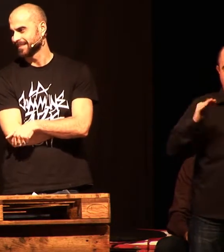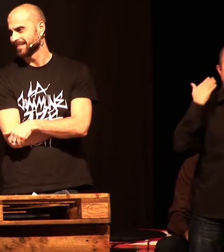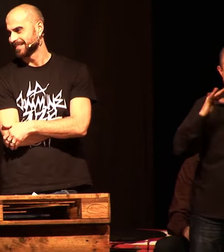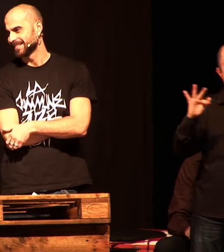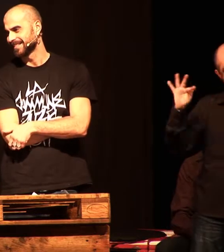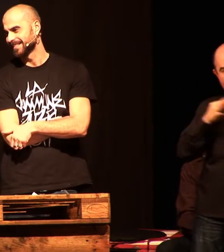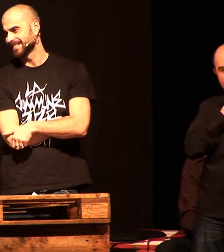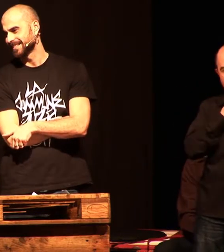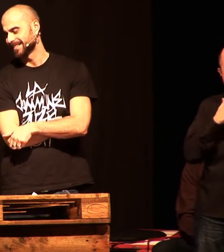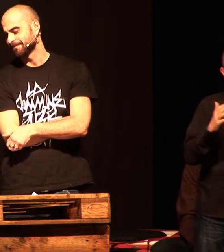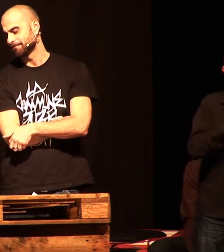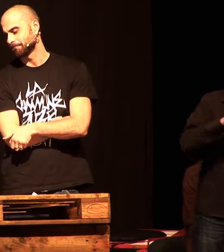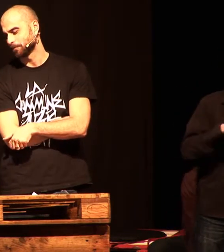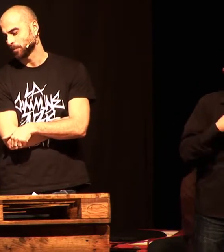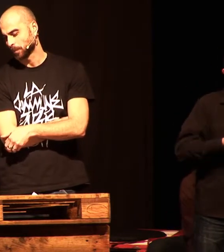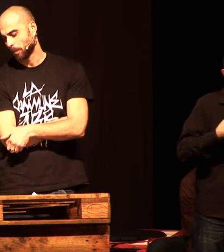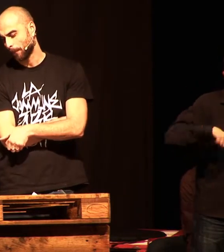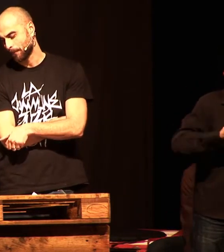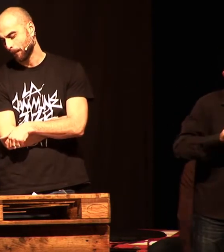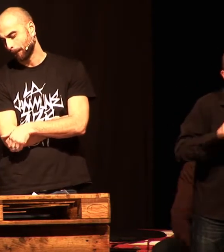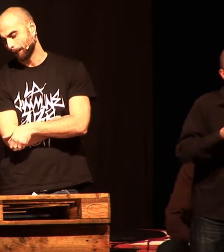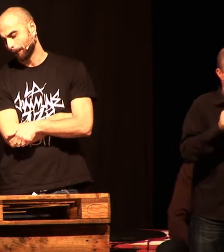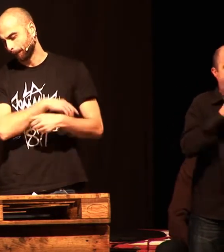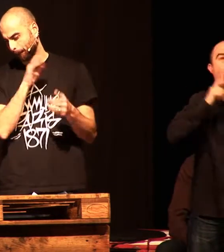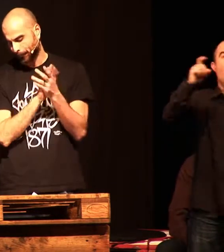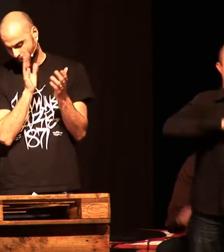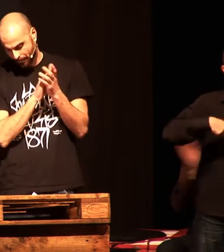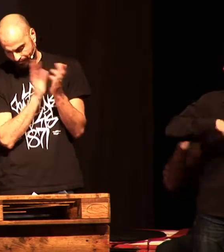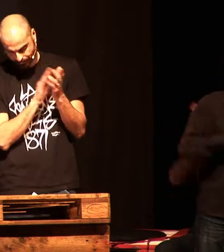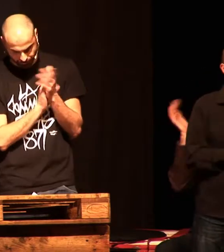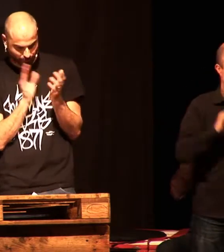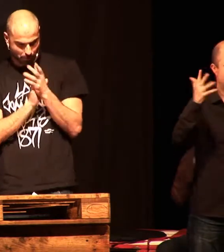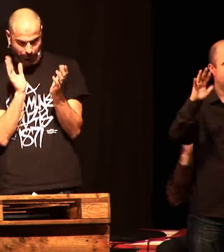l'Antonio, tota política que no fem nosaltres serà feta contra nosaltres.